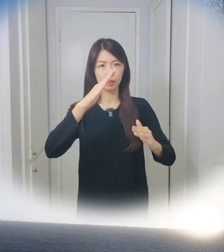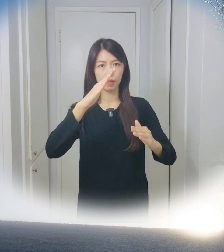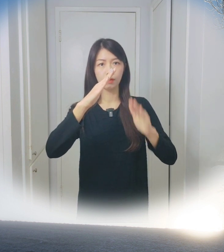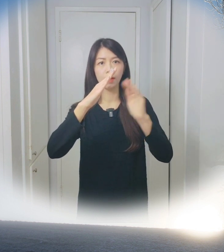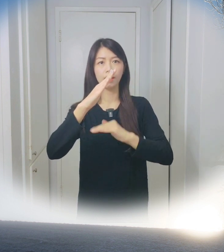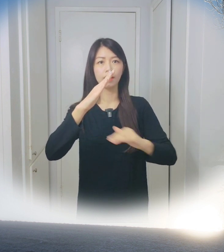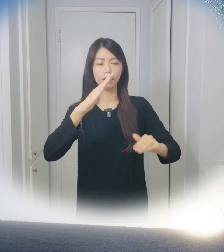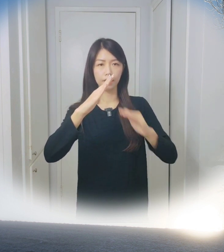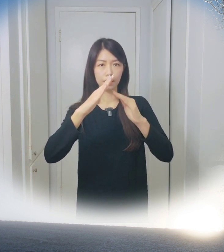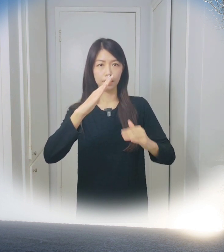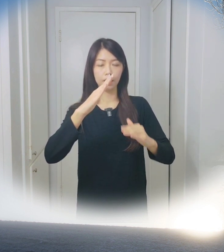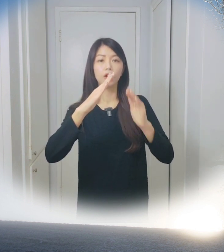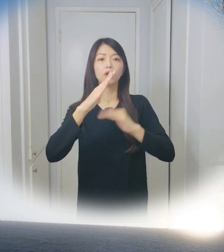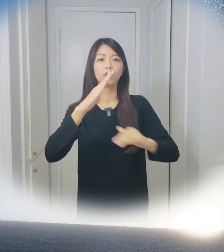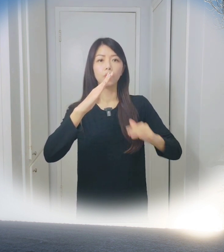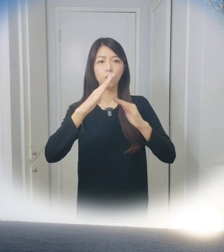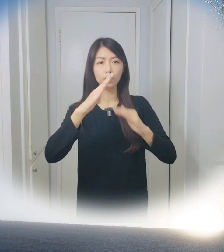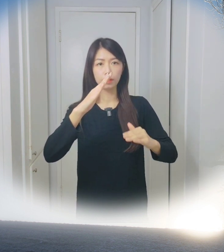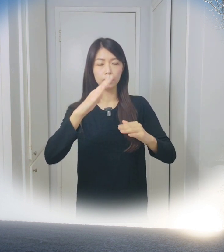하고 짝대기 이렇게